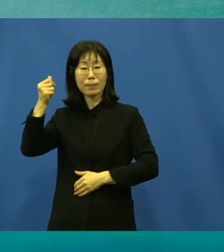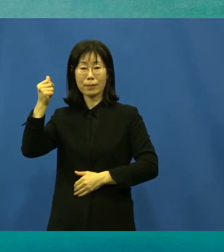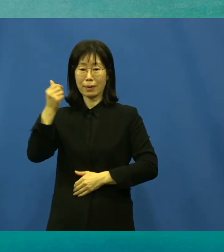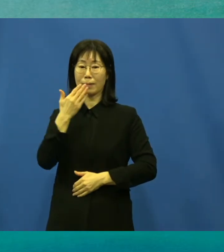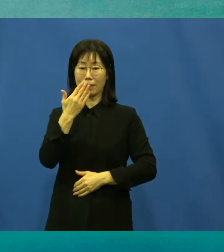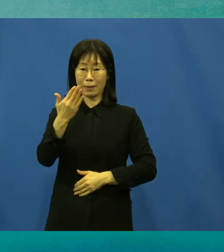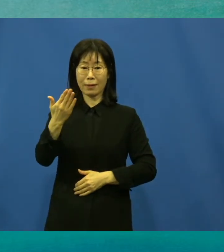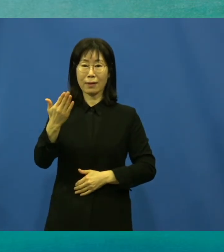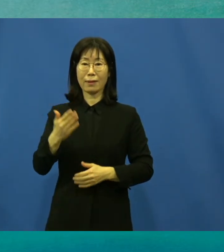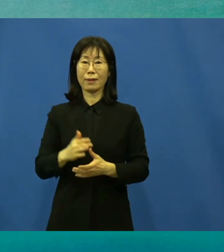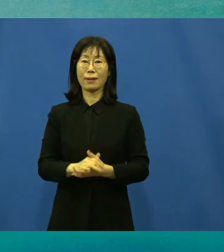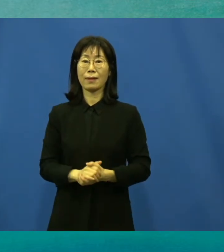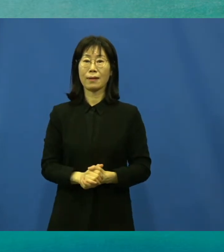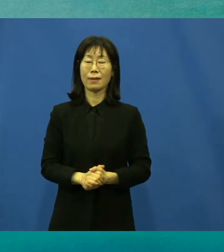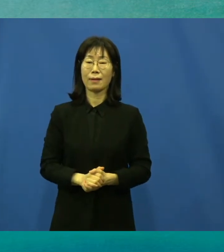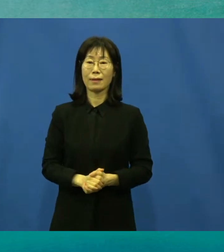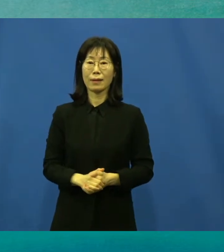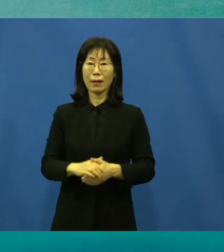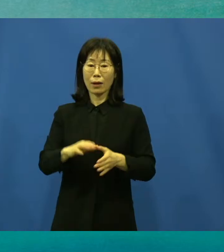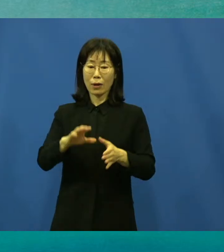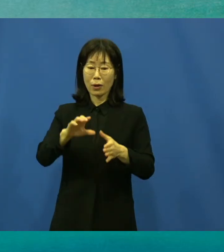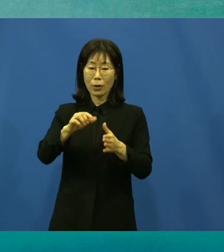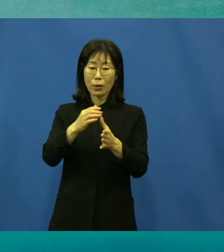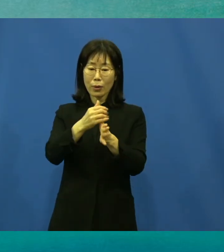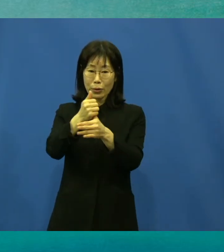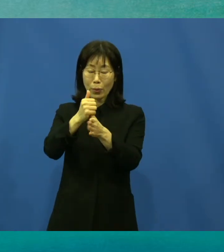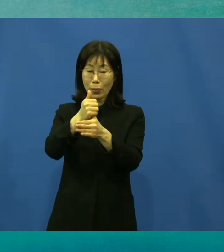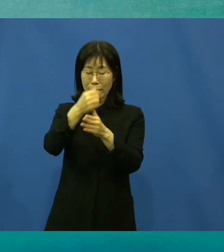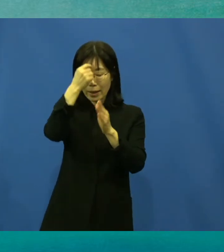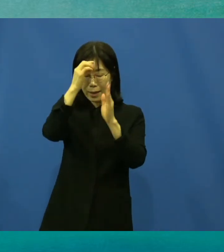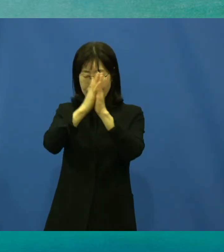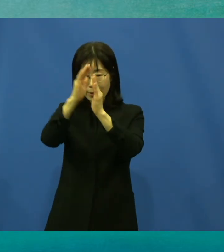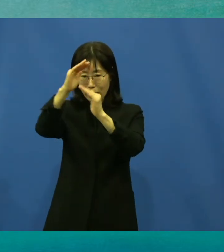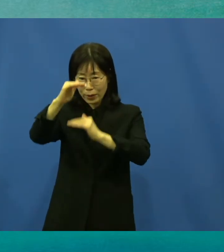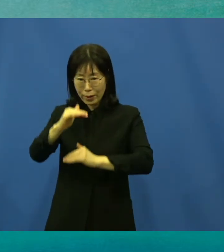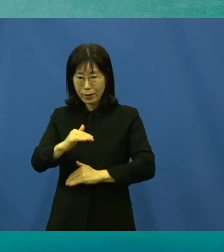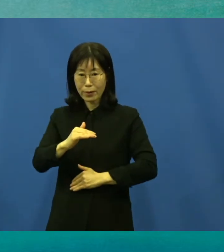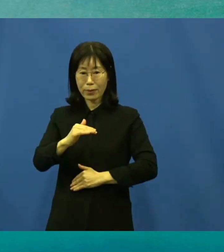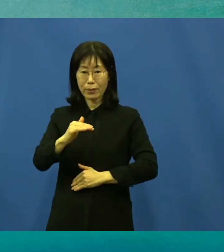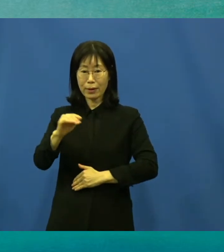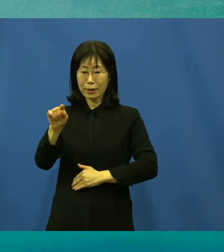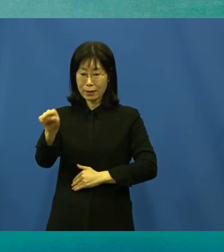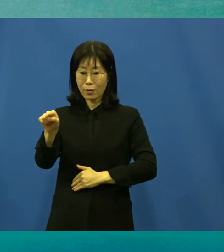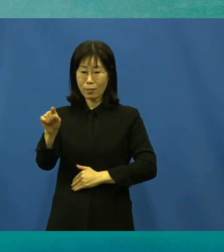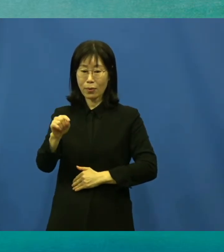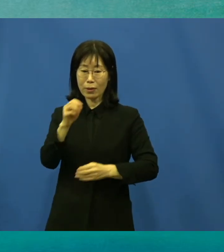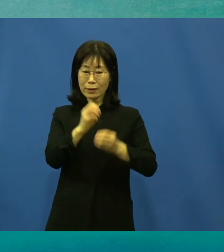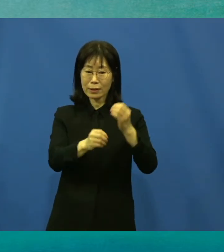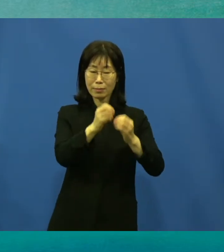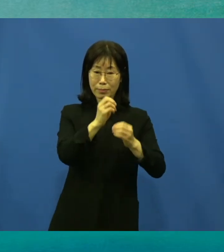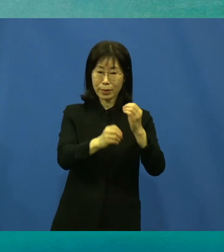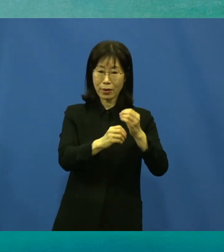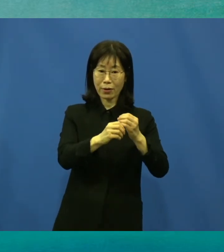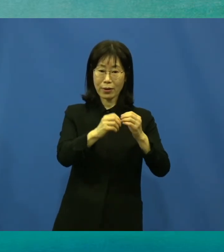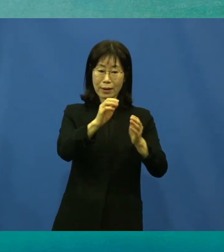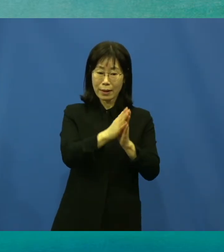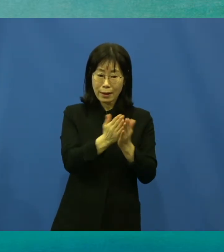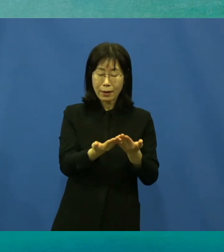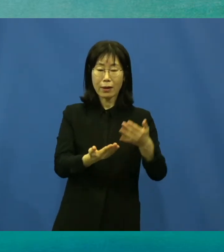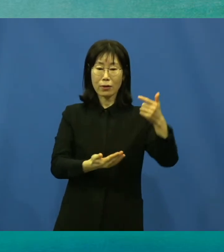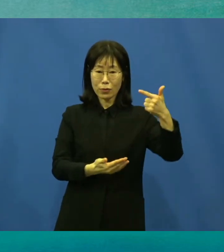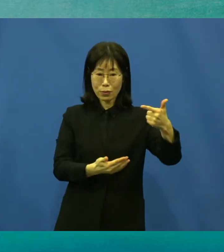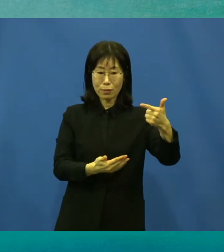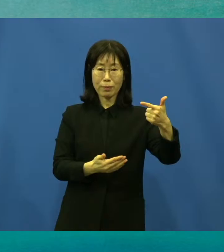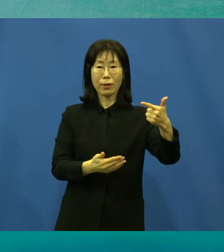안에는 시편들이 들어있어요. 시편 6편, 시편 30편, 그리고